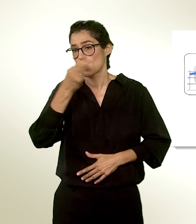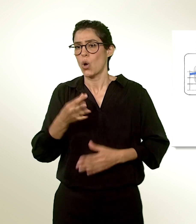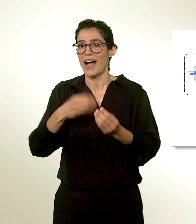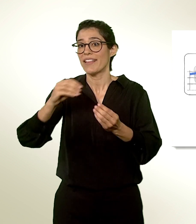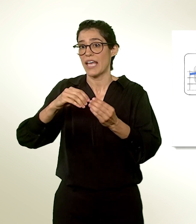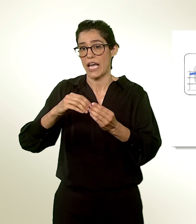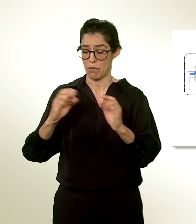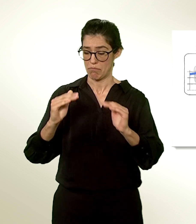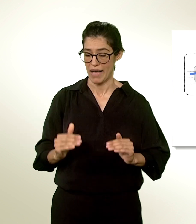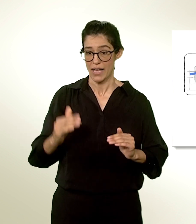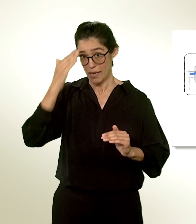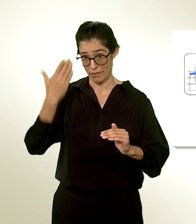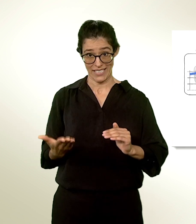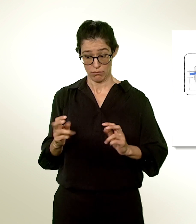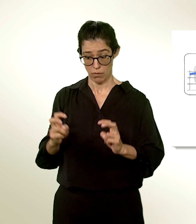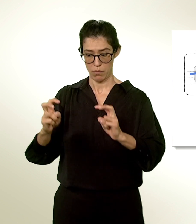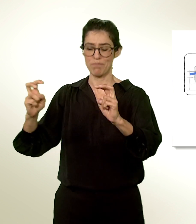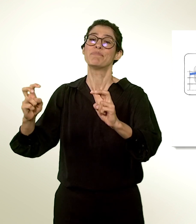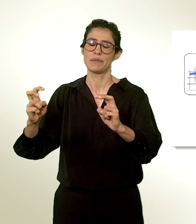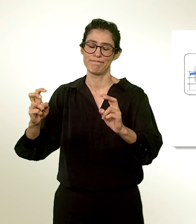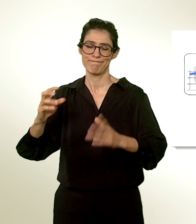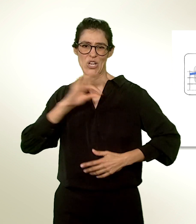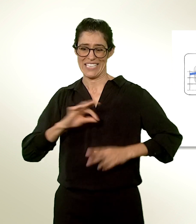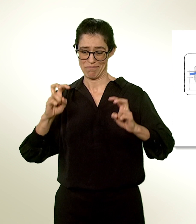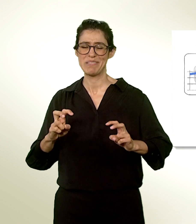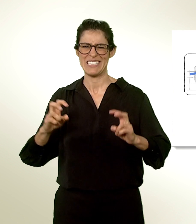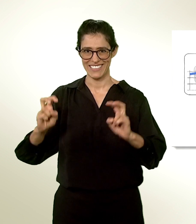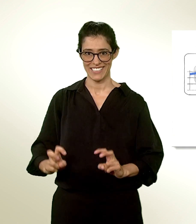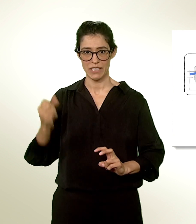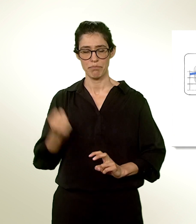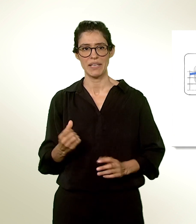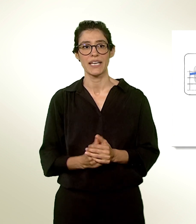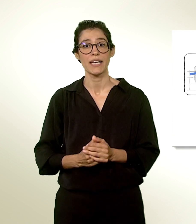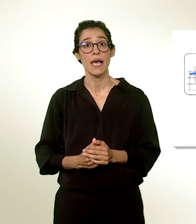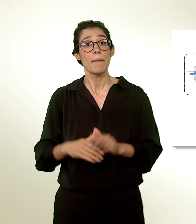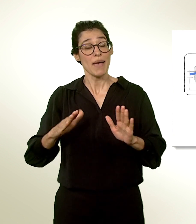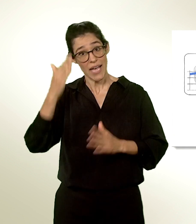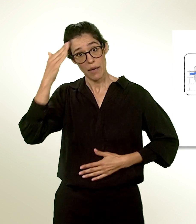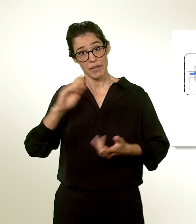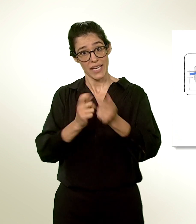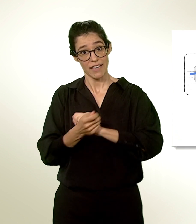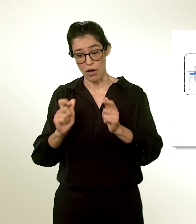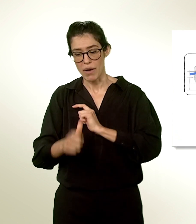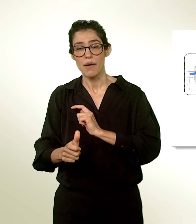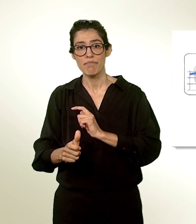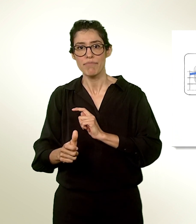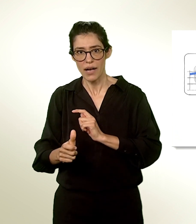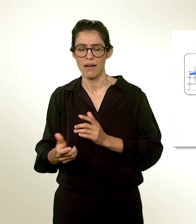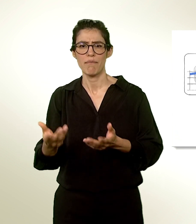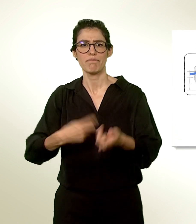baisses de recettes seront plus importantes. Si la réforme entraîne une croissance du marché obligataire suisse, la Confédération, les cantons et les communes